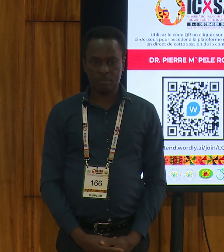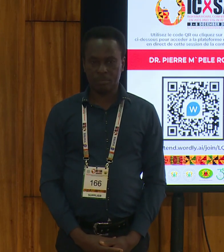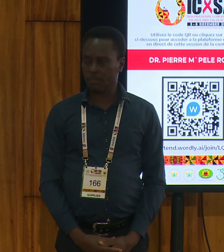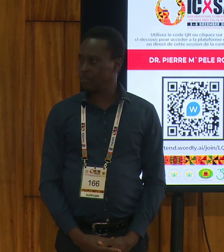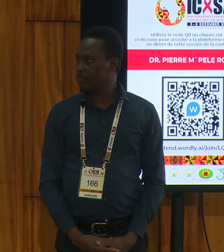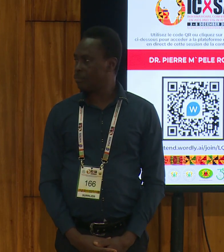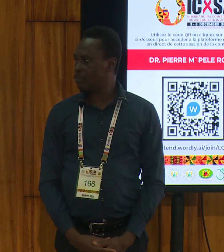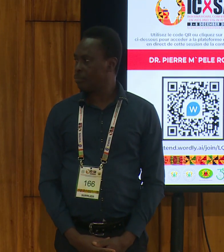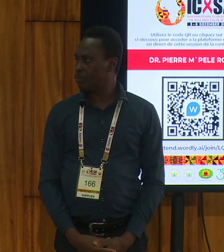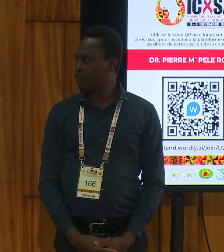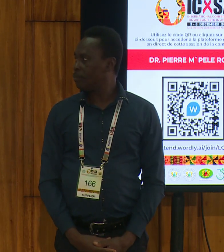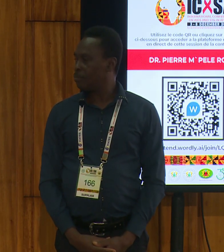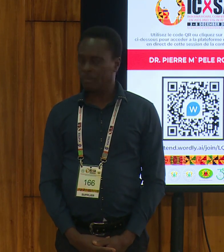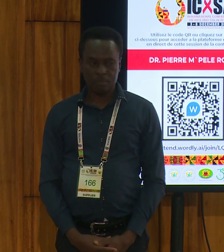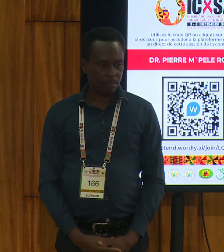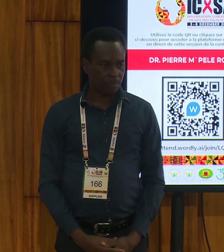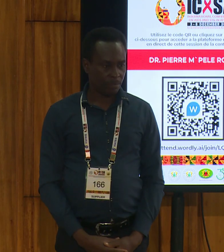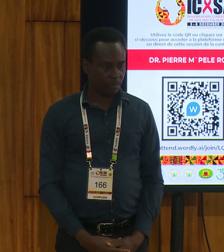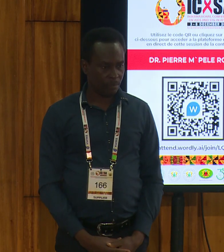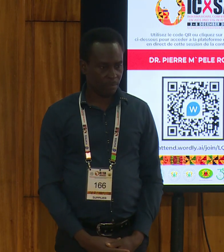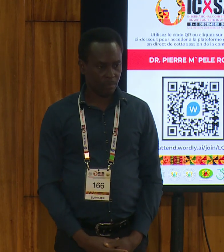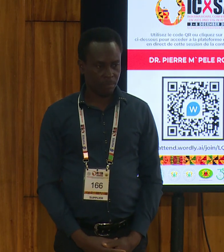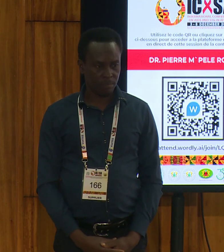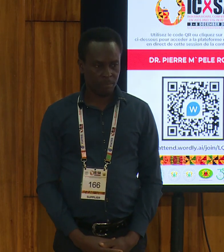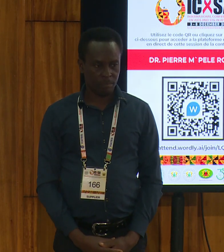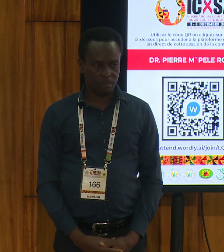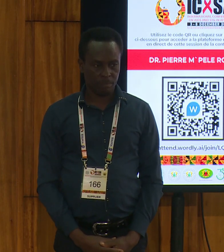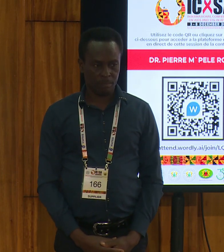Ok. Donc,